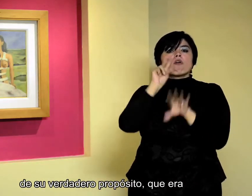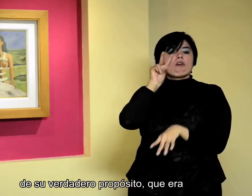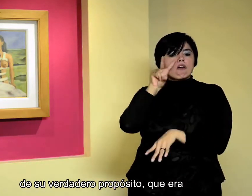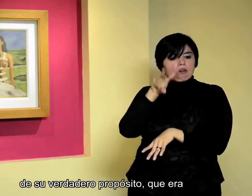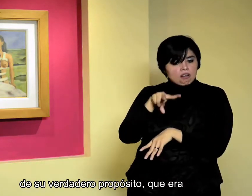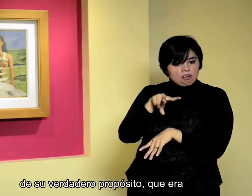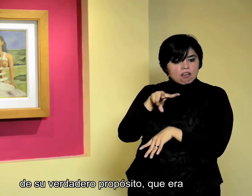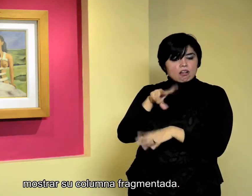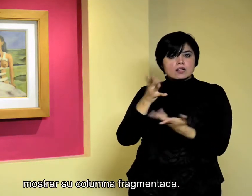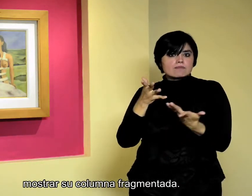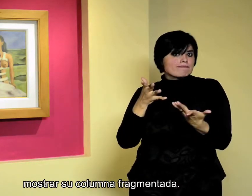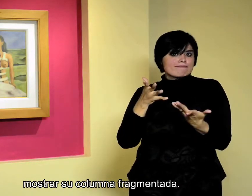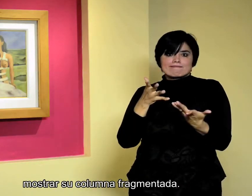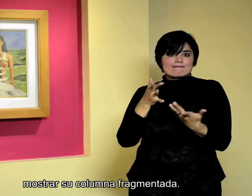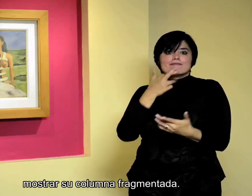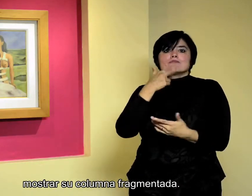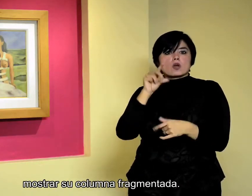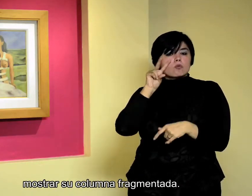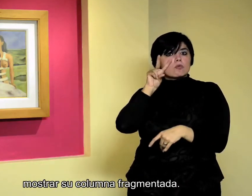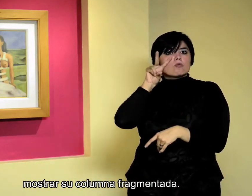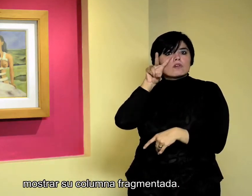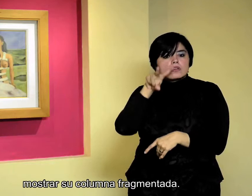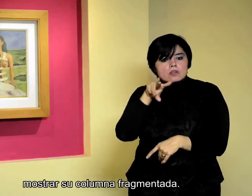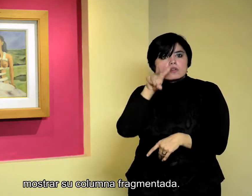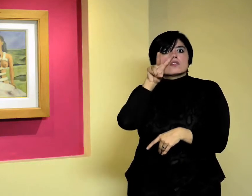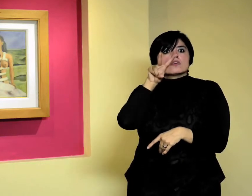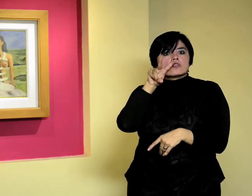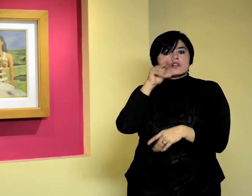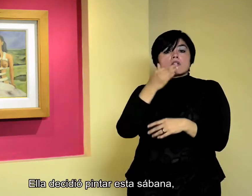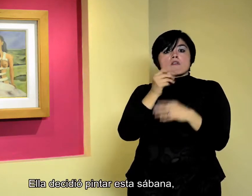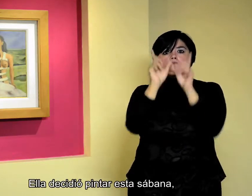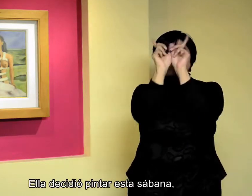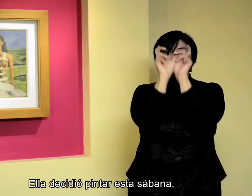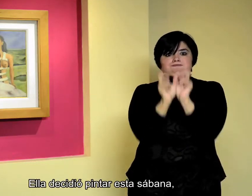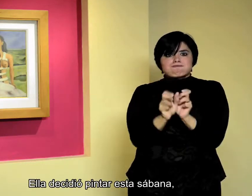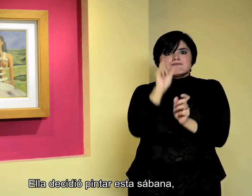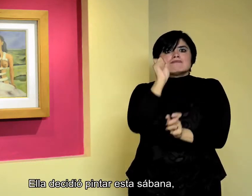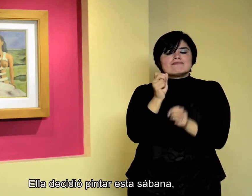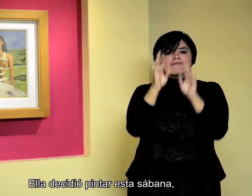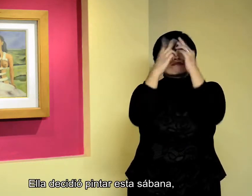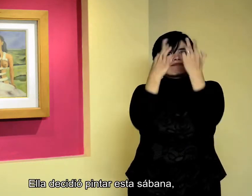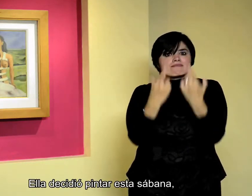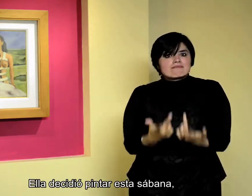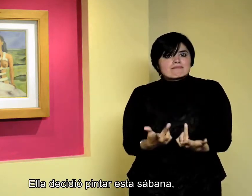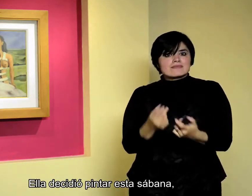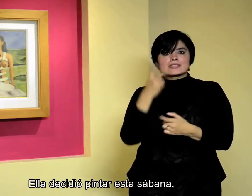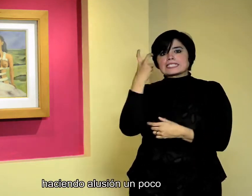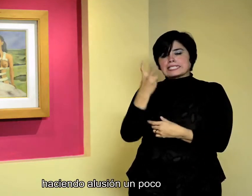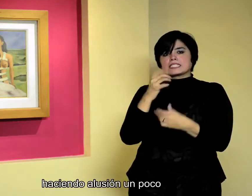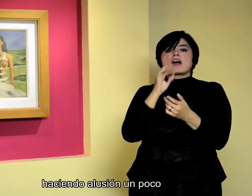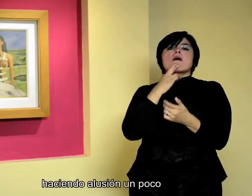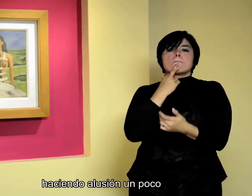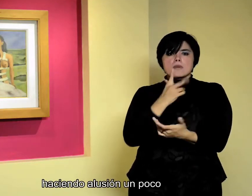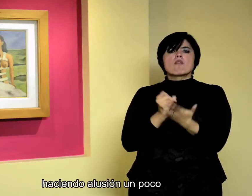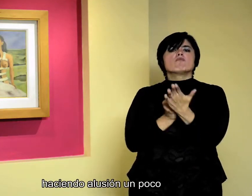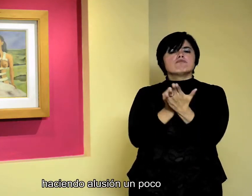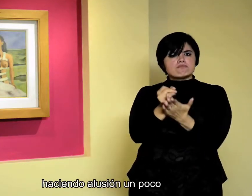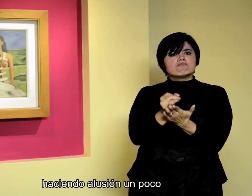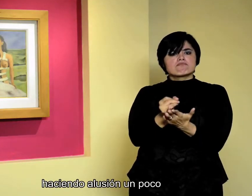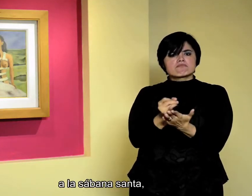propósito, que era mostrar su columna fragmentada. Ella decidió pintar esta sábana haciendo alusión un poco a